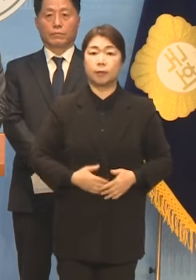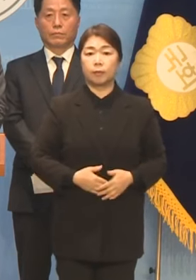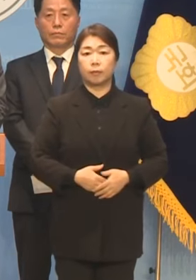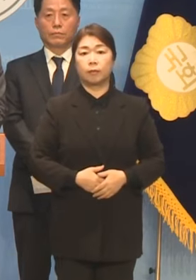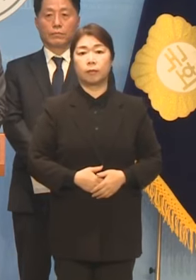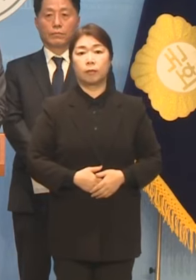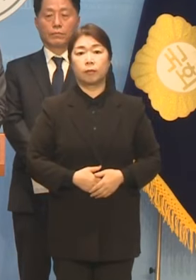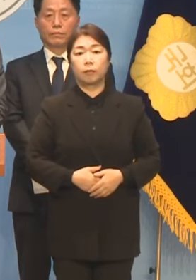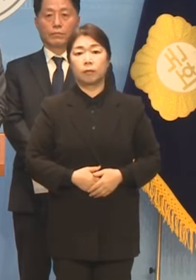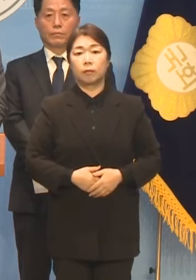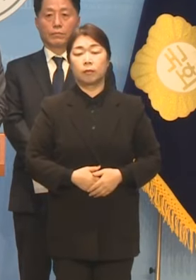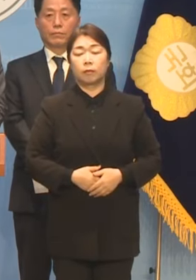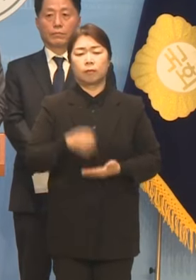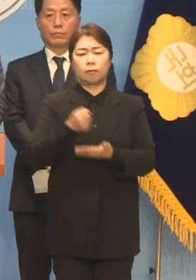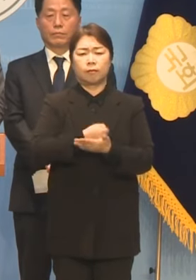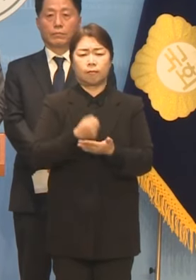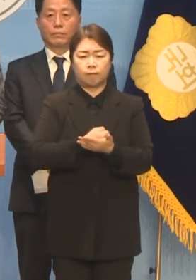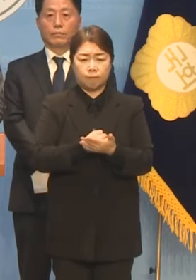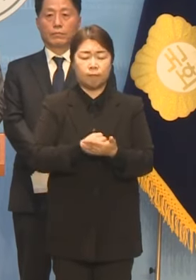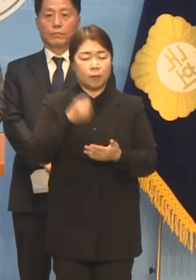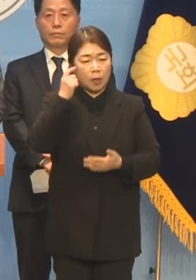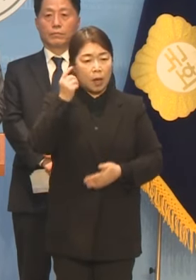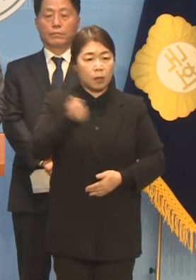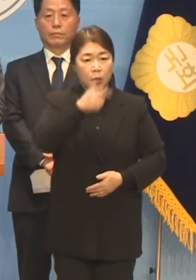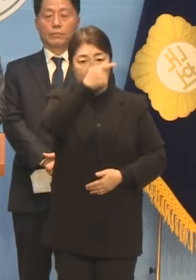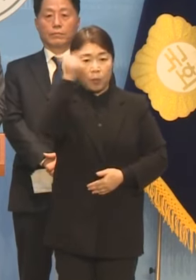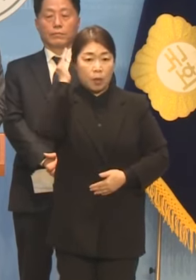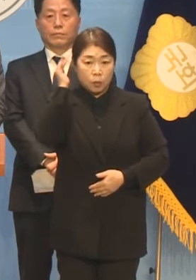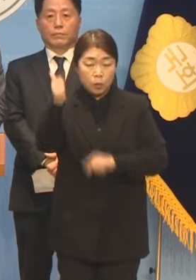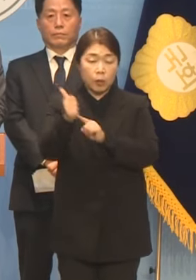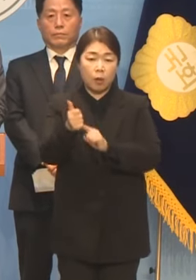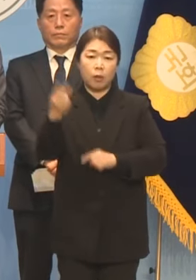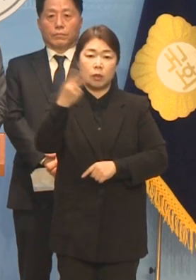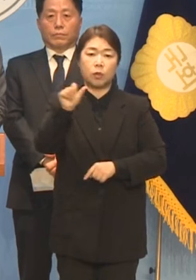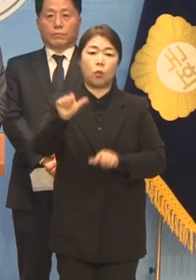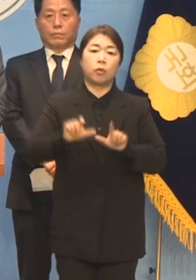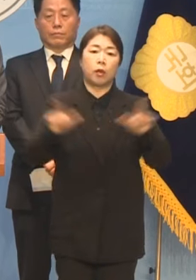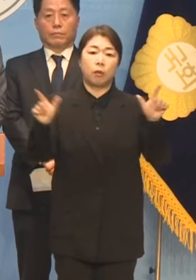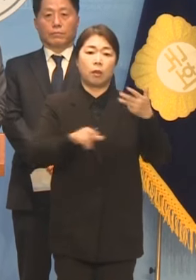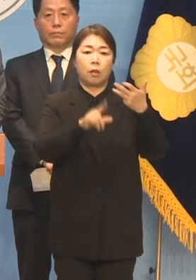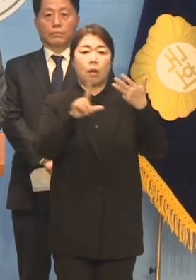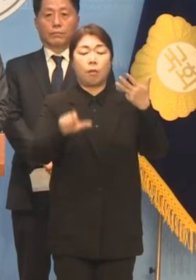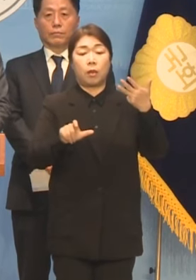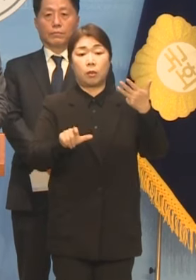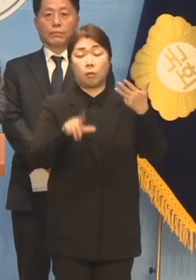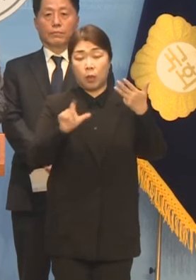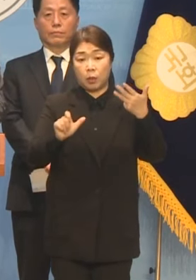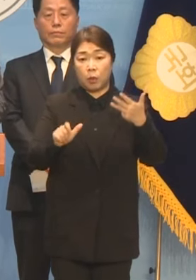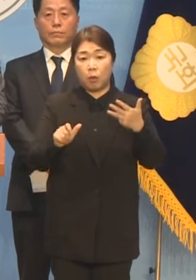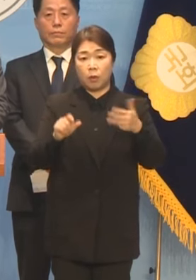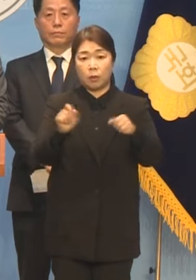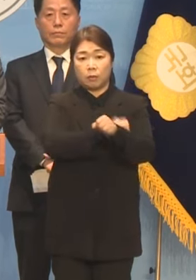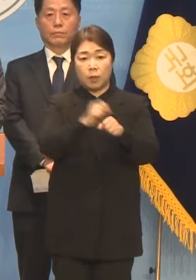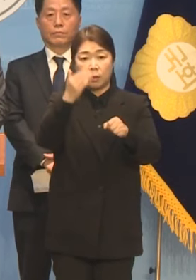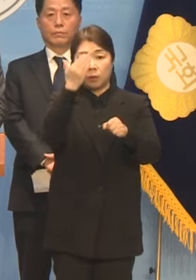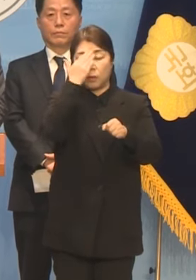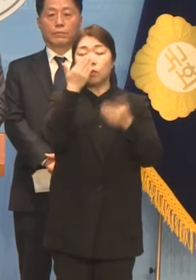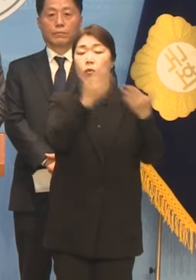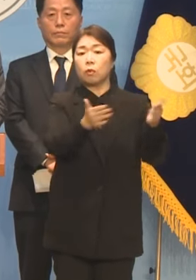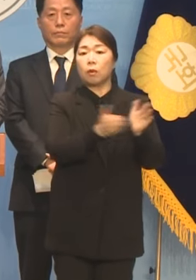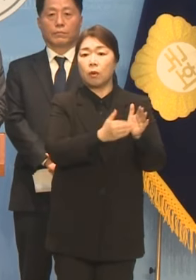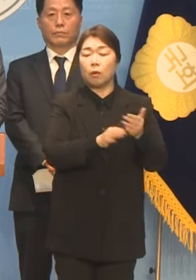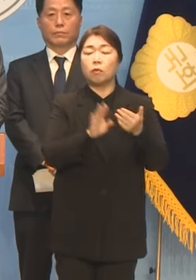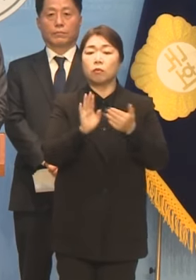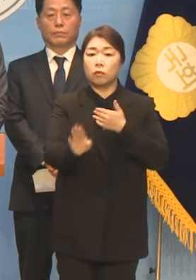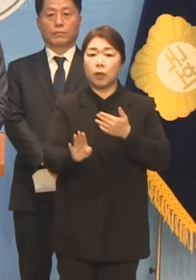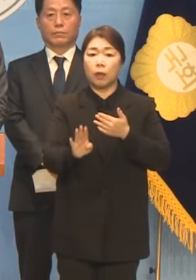그것을 안타깝게 여기긴 노무현 대통령께서 2005년 8위로 특사로 저를 사면 복귀시켜 주셨고 그